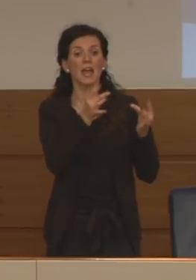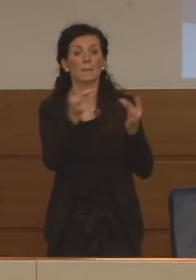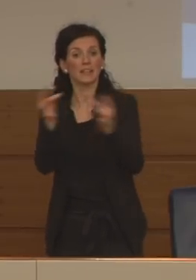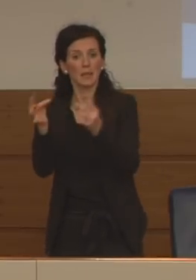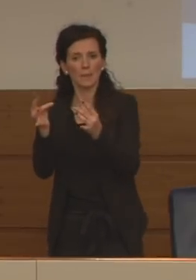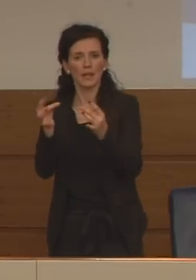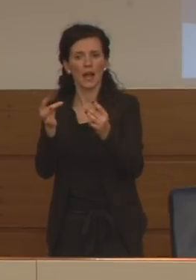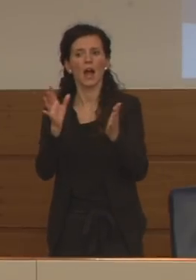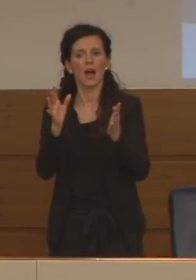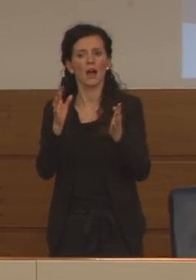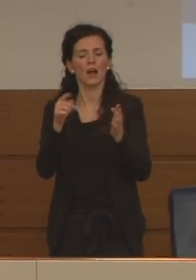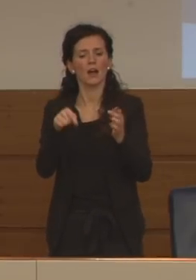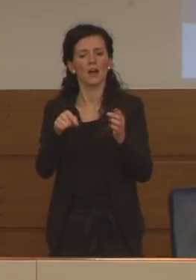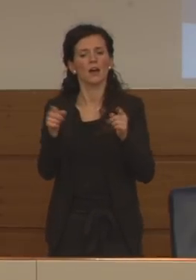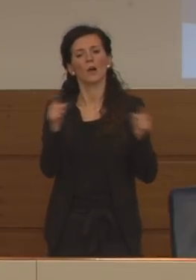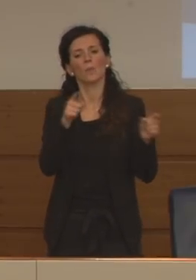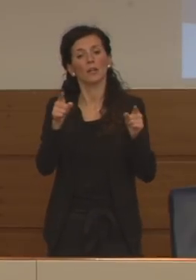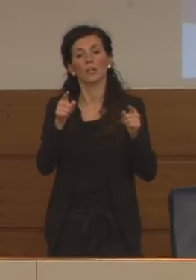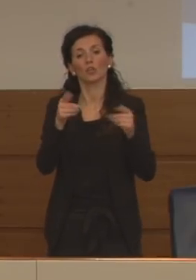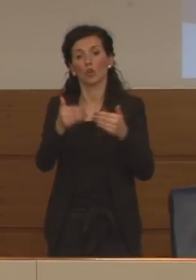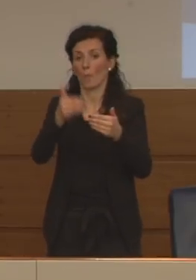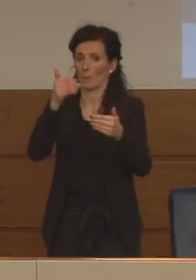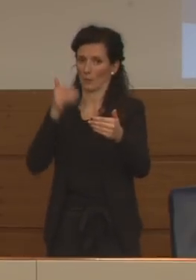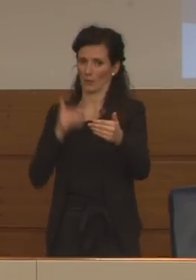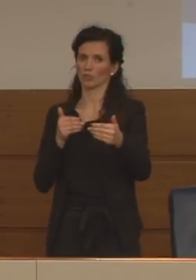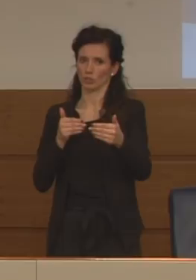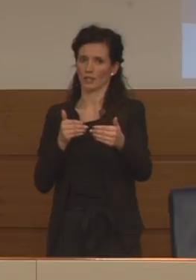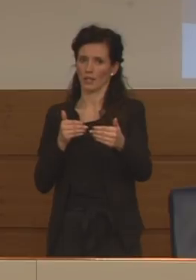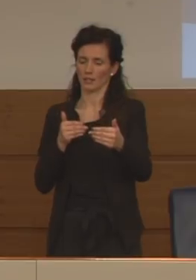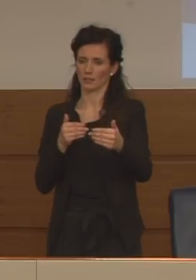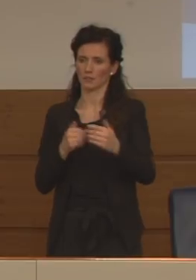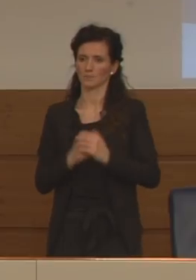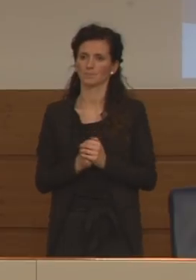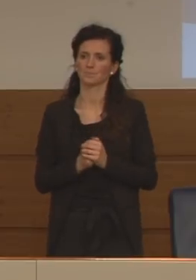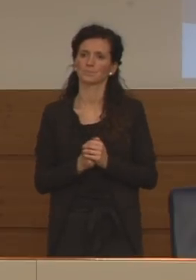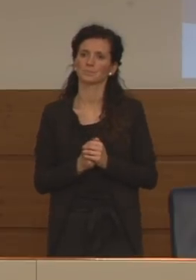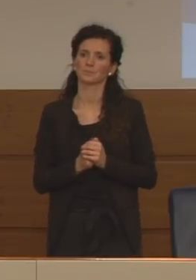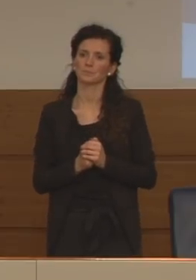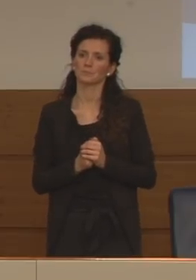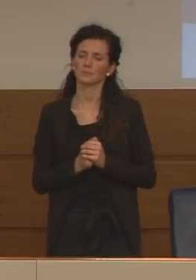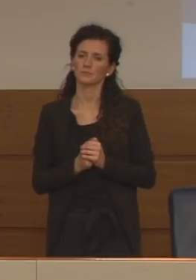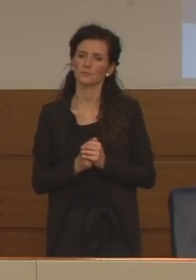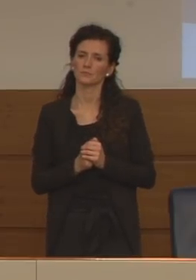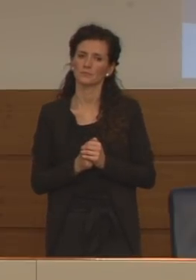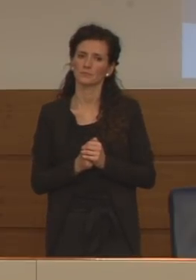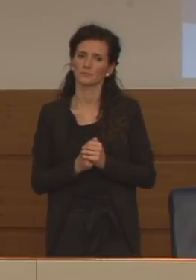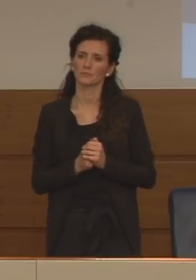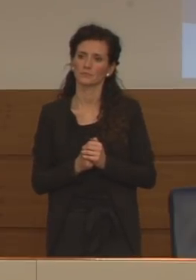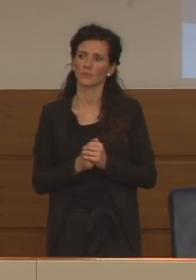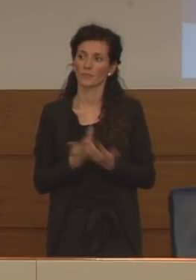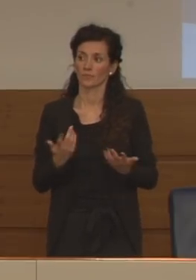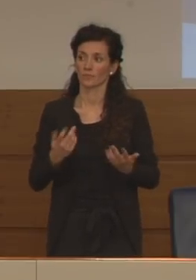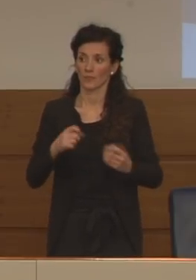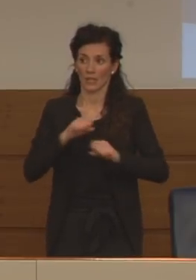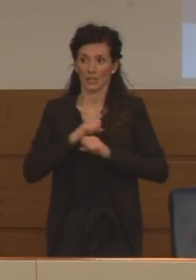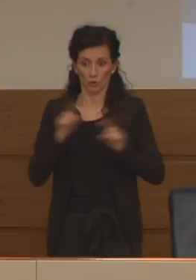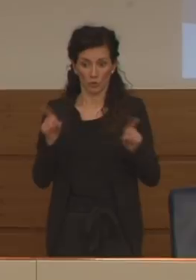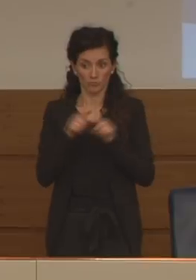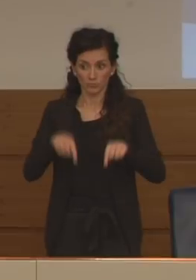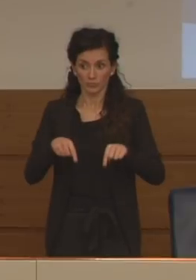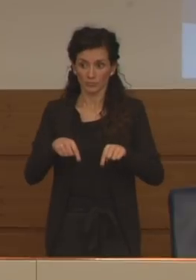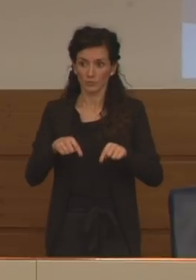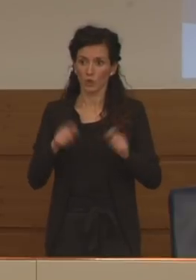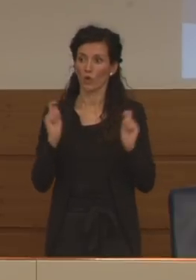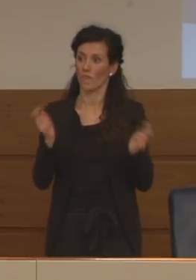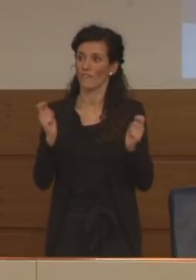periodo precedente credo che anche in questa in questa conferenza stampa più volte